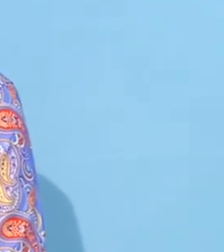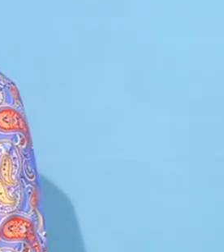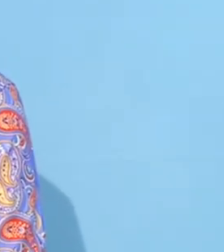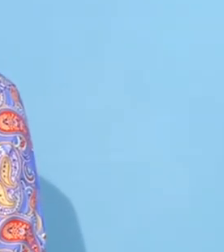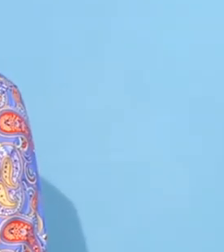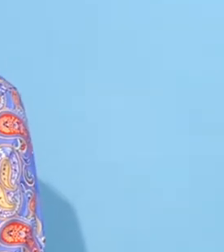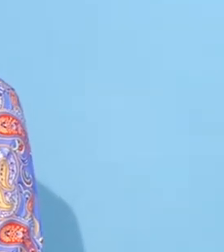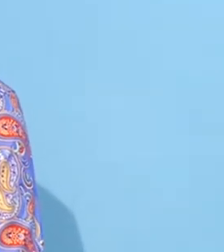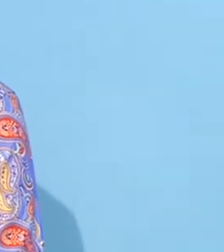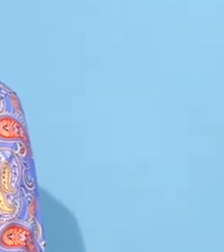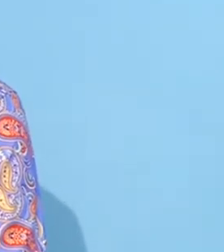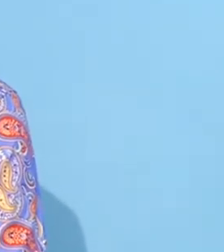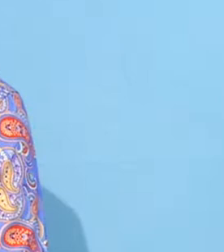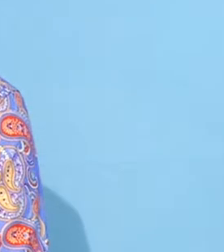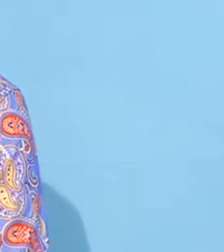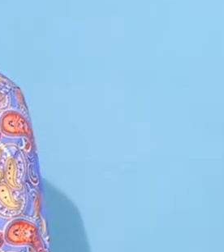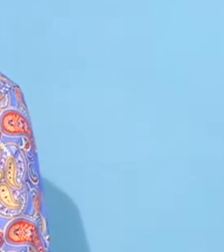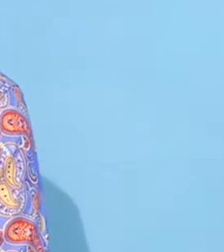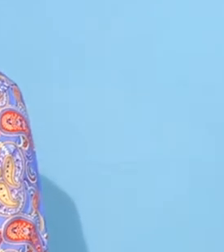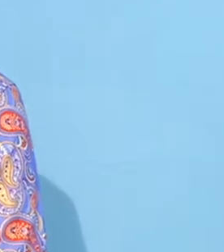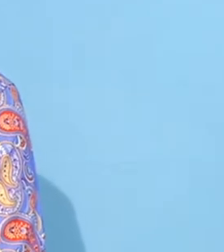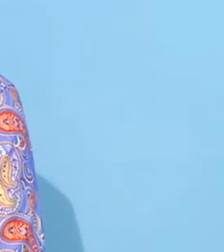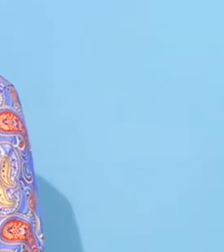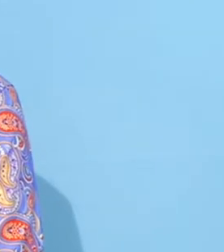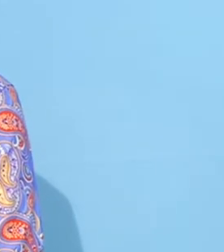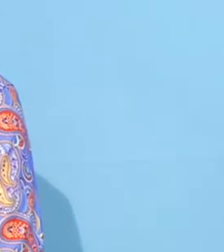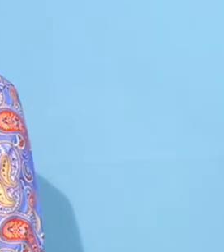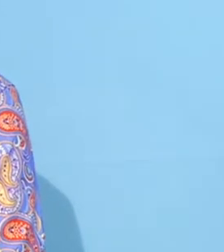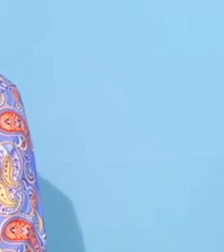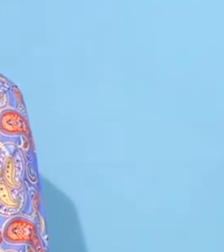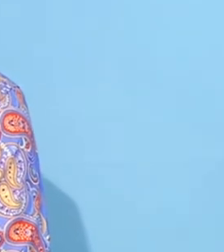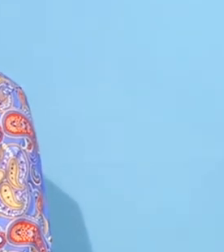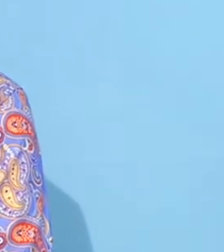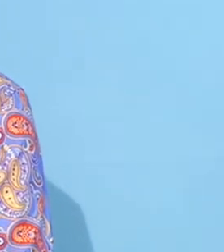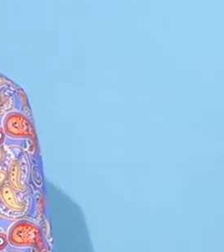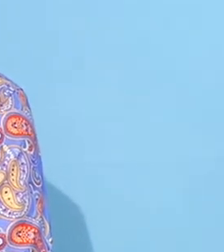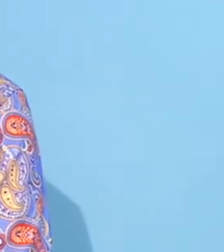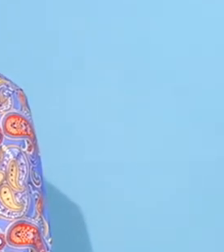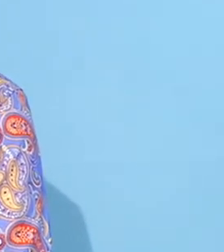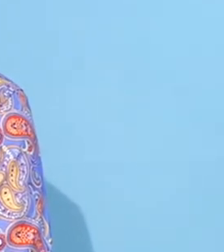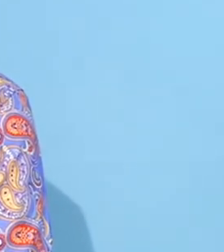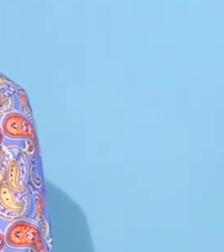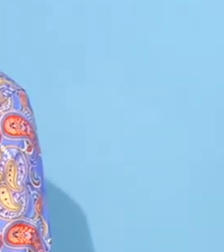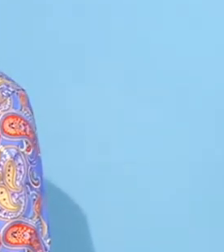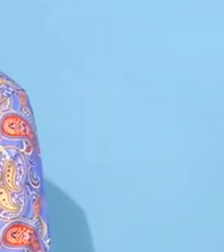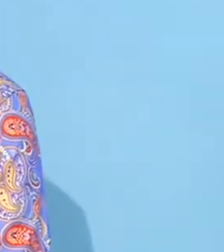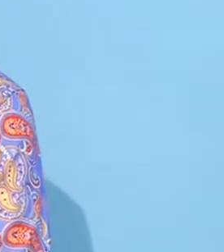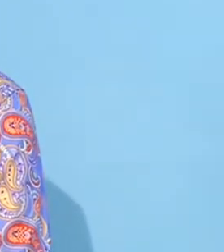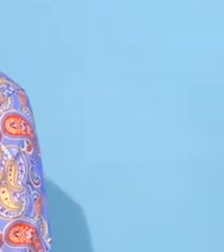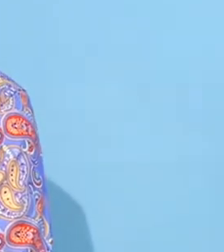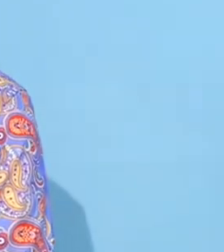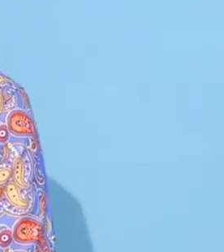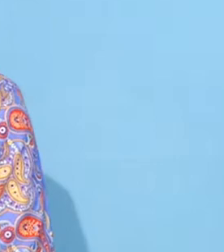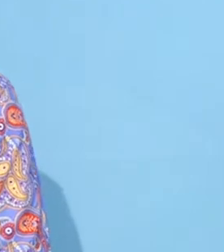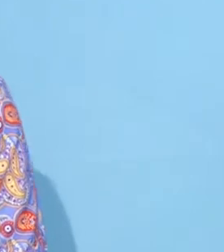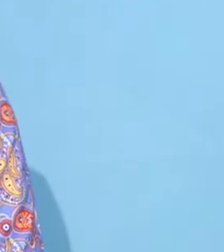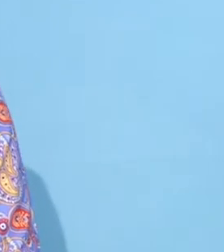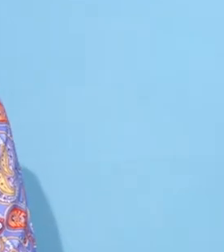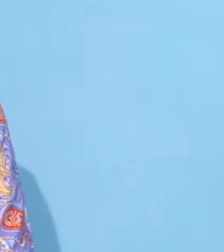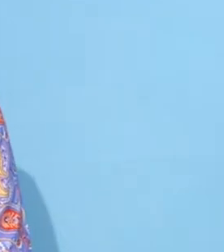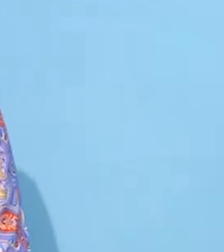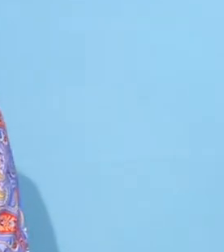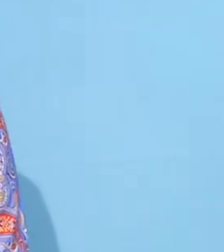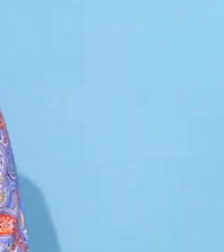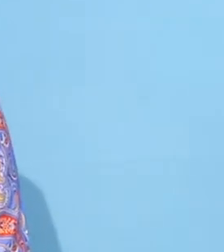ungdomar i olika sammanhang faktiskt reagerar, agerar och stärker. Det har, här har vi egentligen jobbat